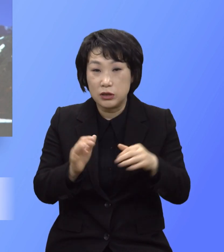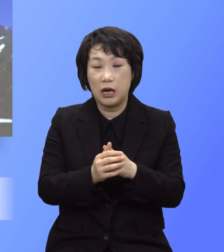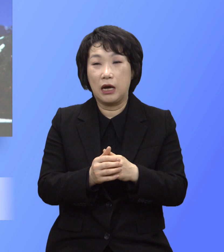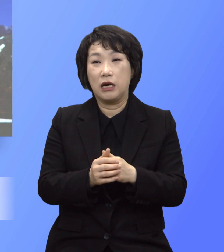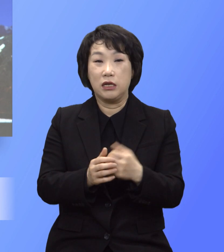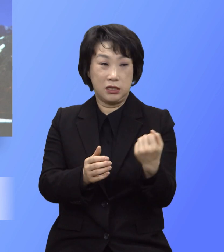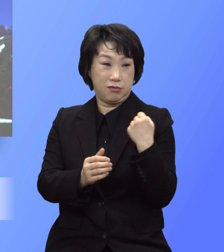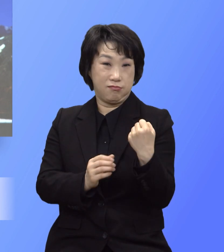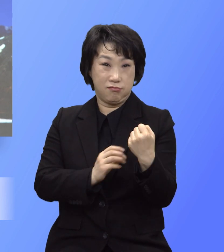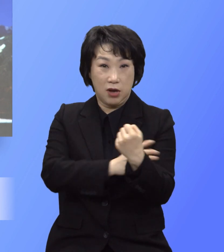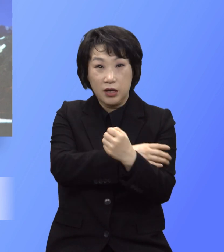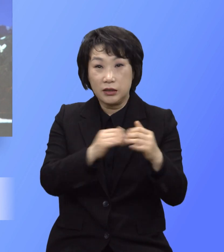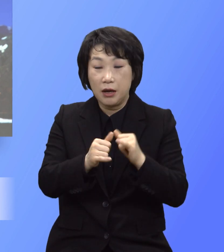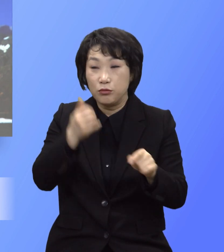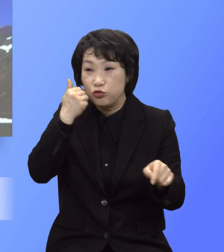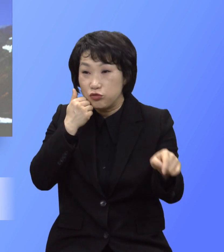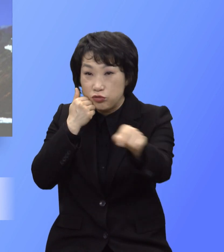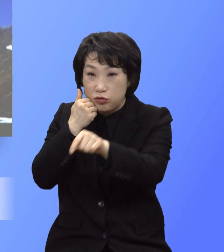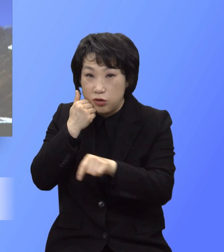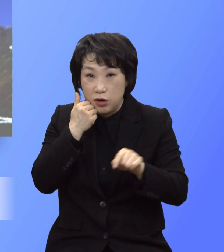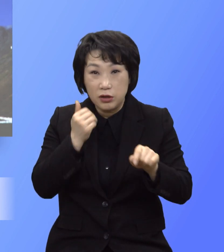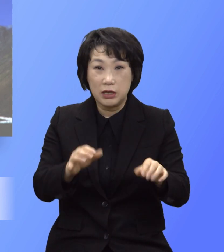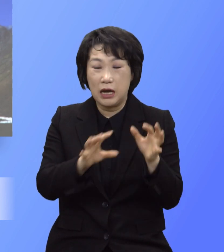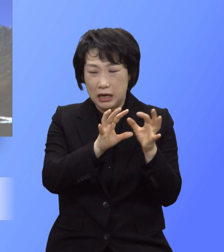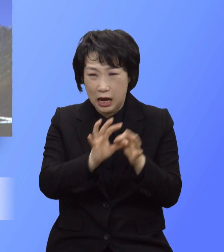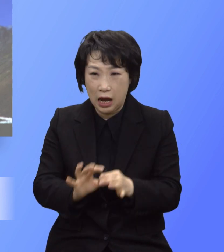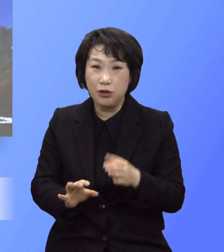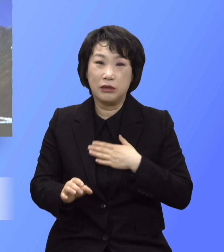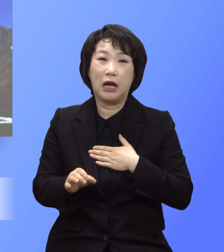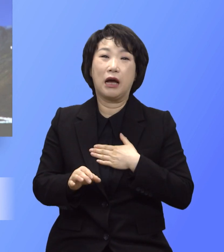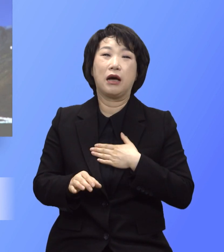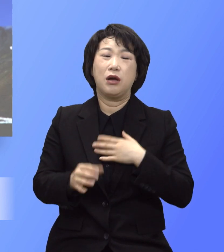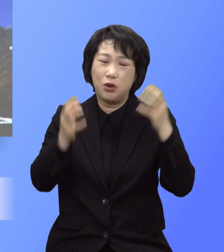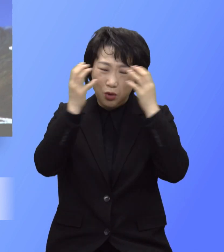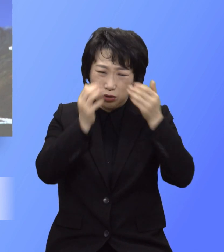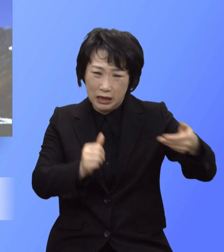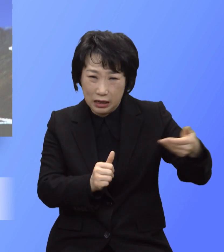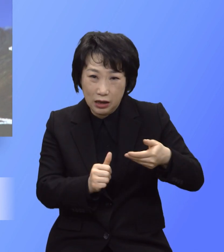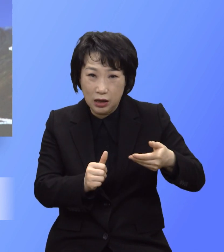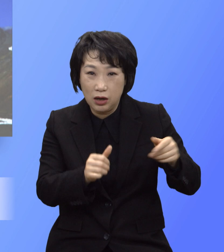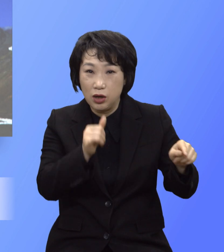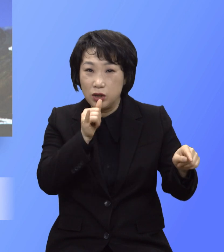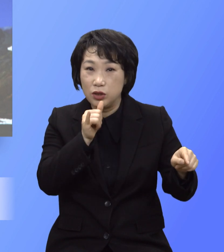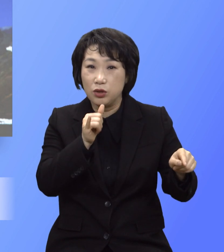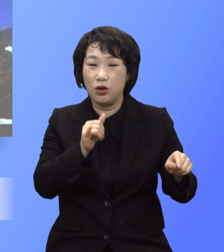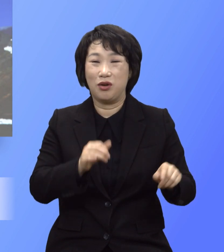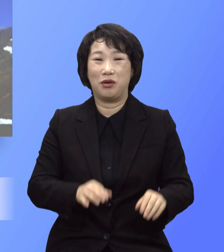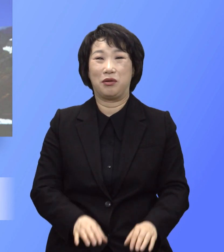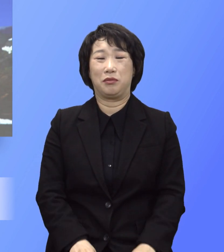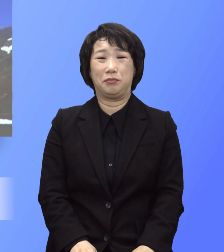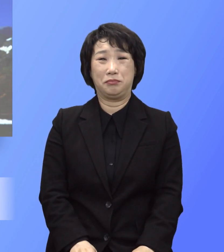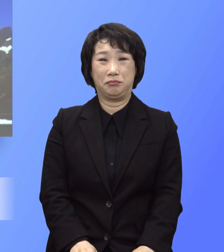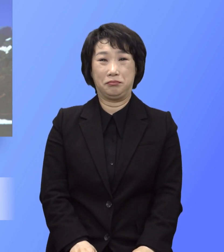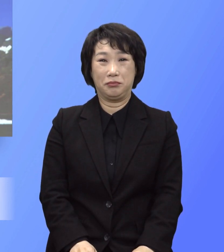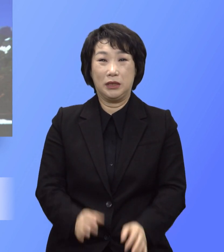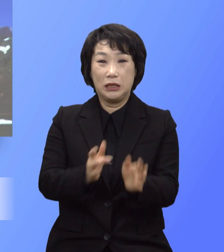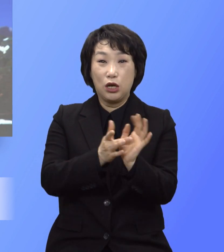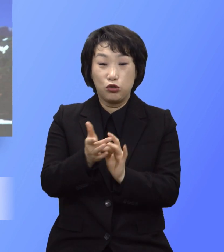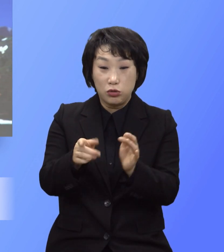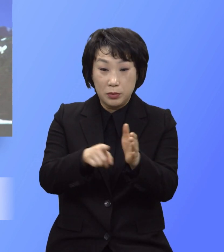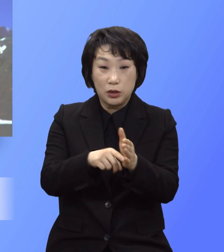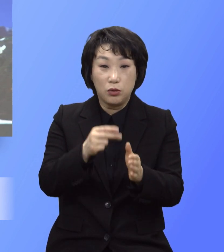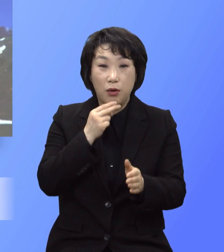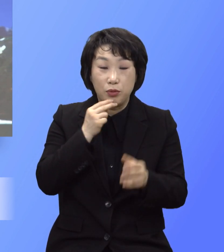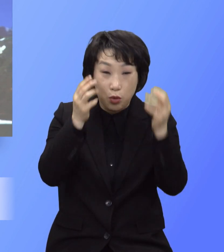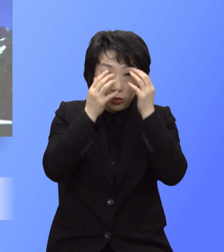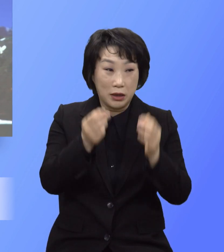힘 있는 사람을 통해서 끝없이 고난을 가하는 것. 그러니까 예수 안 믿고